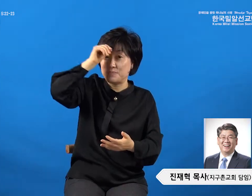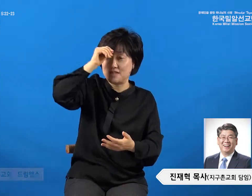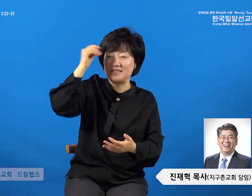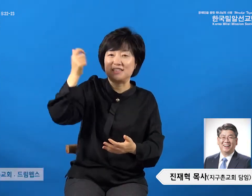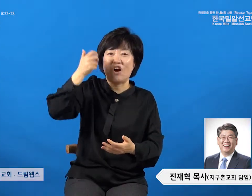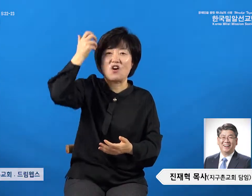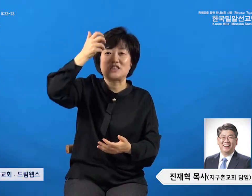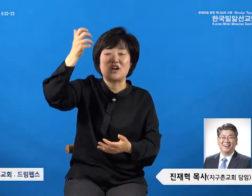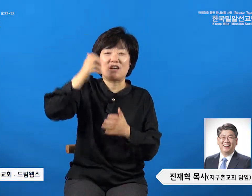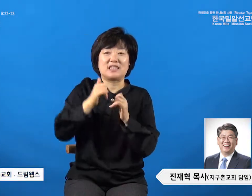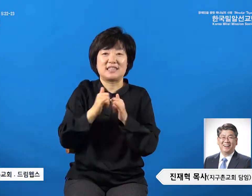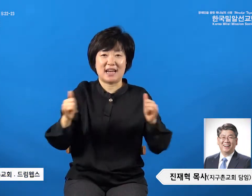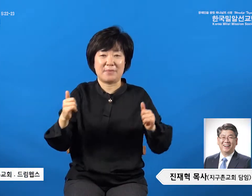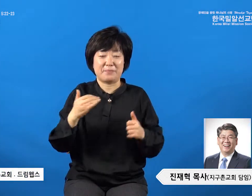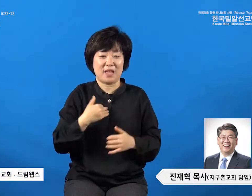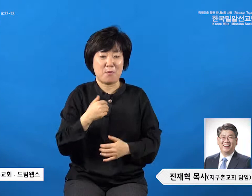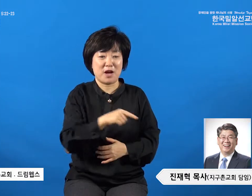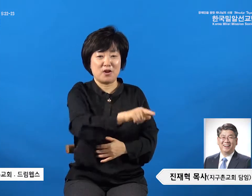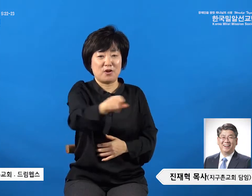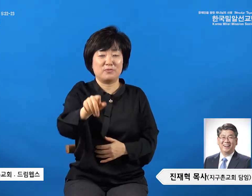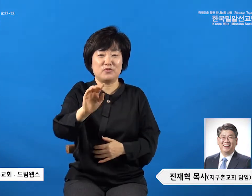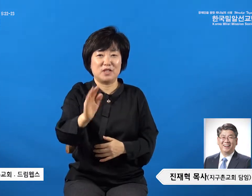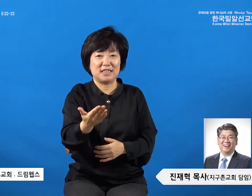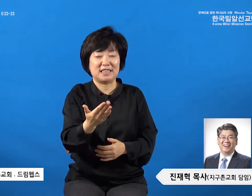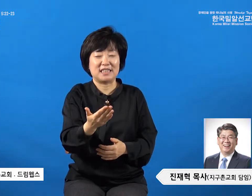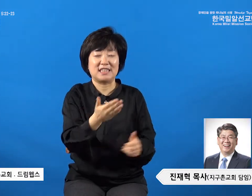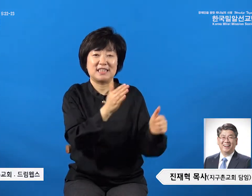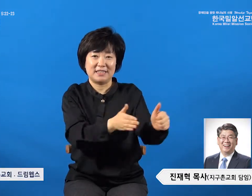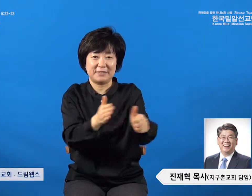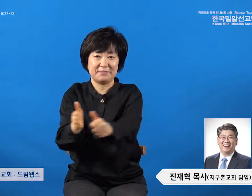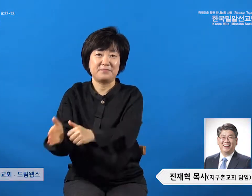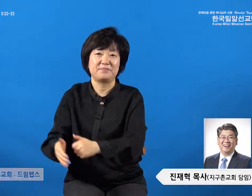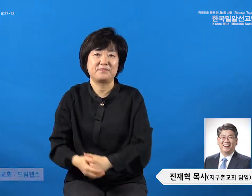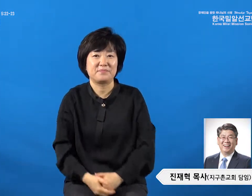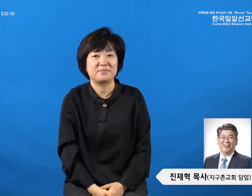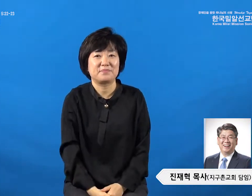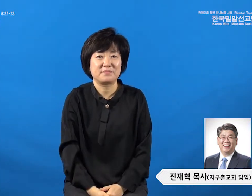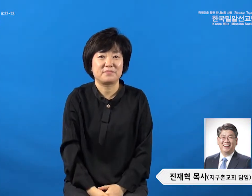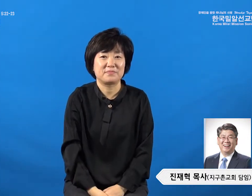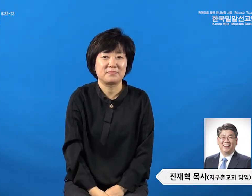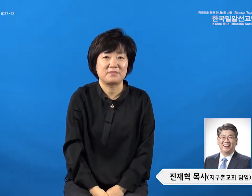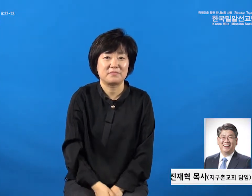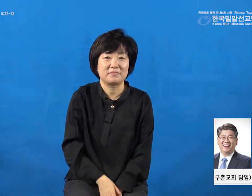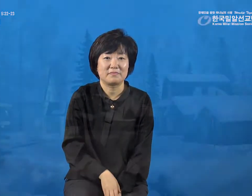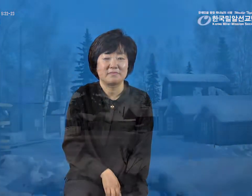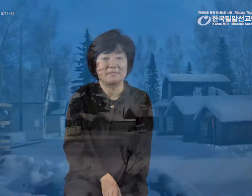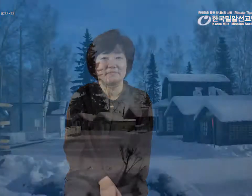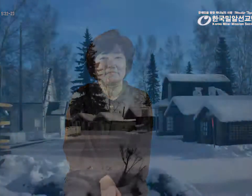성령의 사람, 여러분과 제가 되시기를 주의 이름으로 축원합니다.